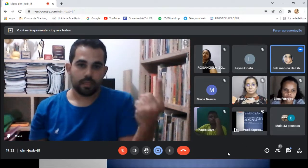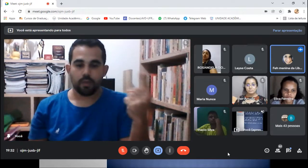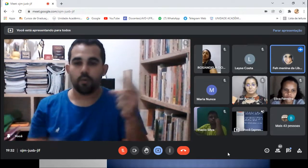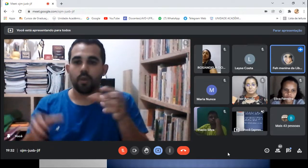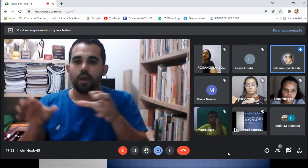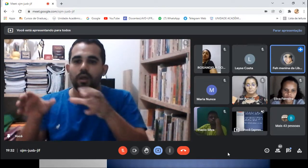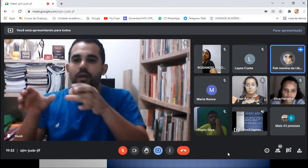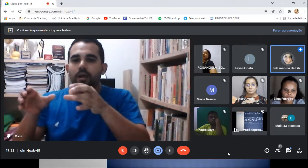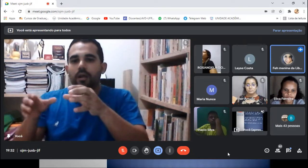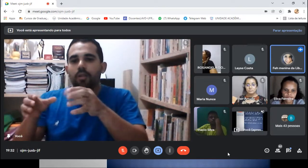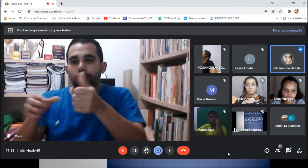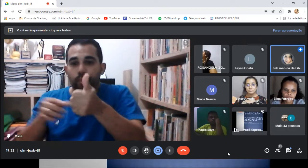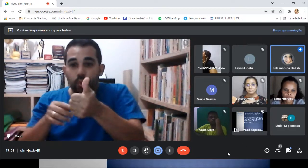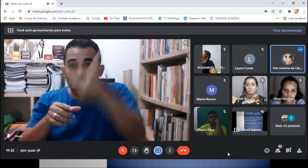Então, cada um desses